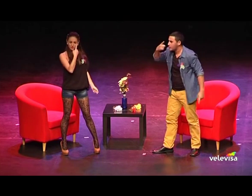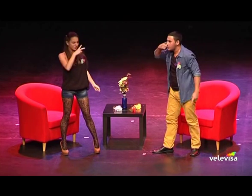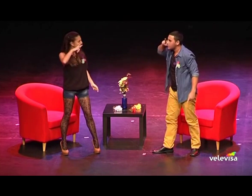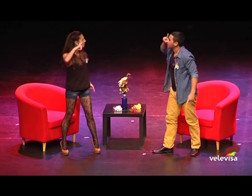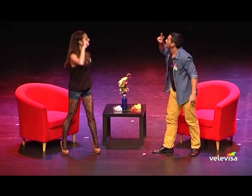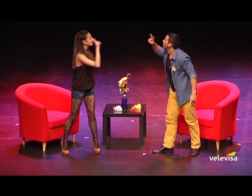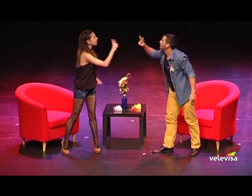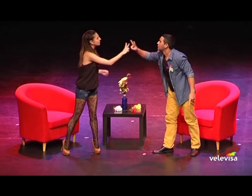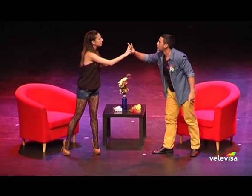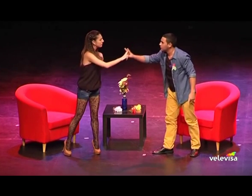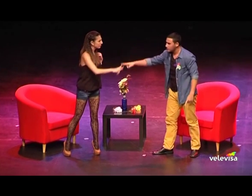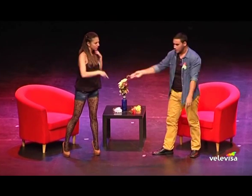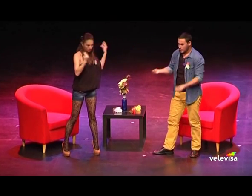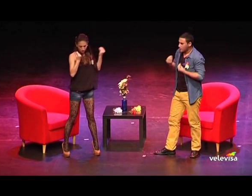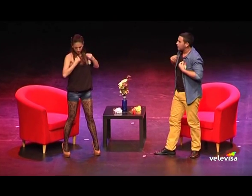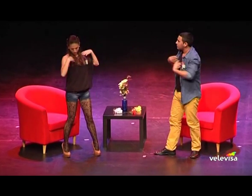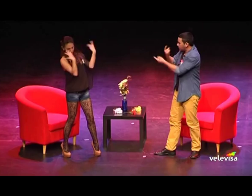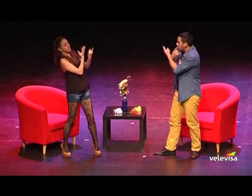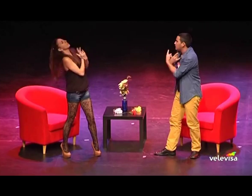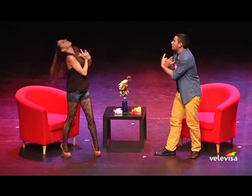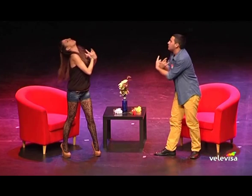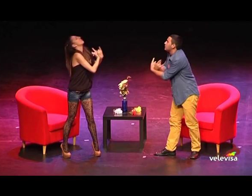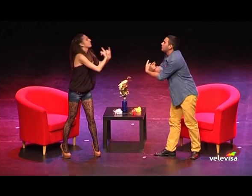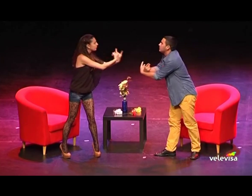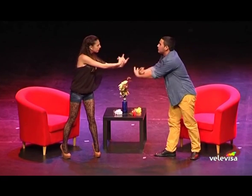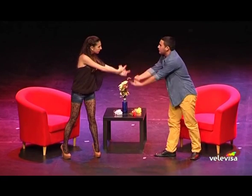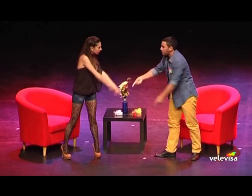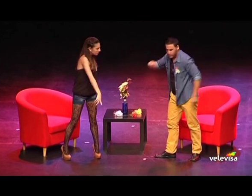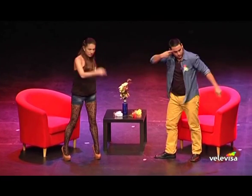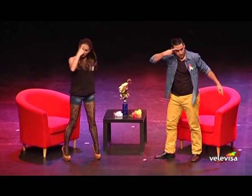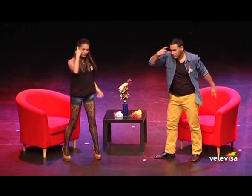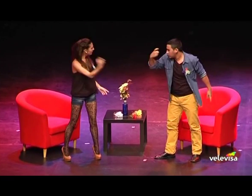Mirándote a los ojos Atándome a tu vida Recuérdame